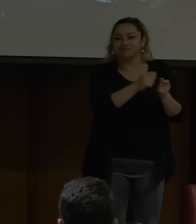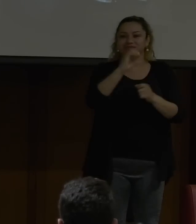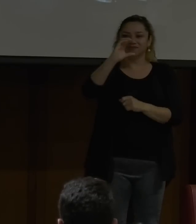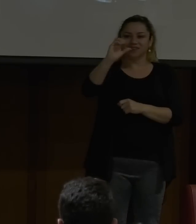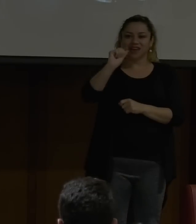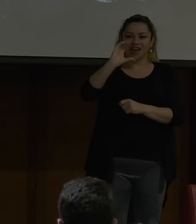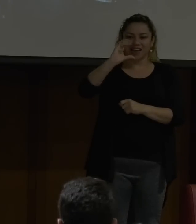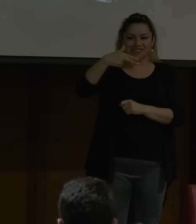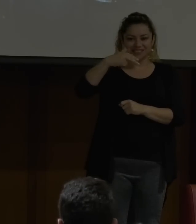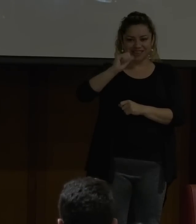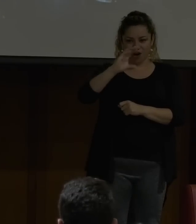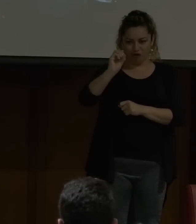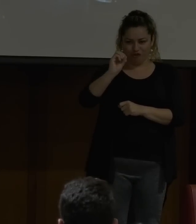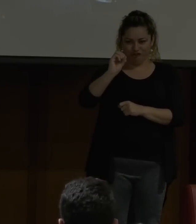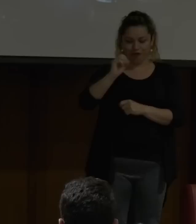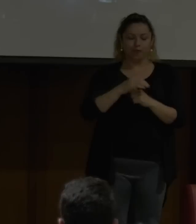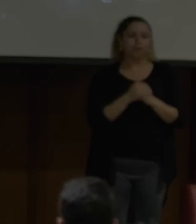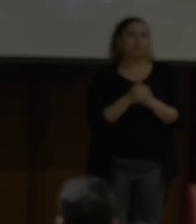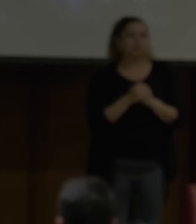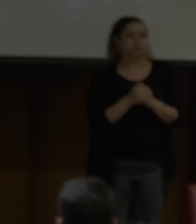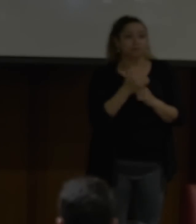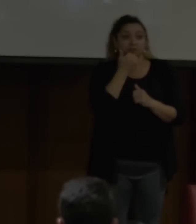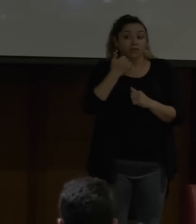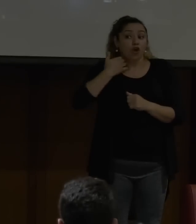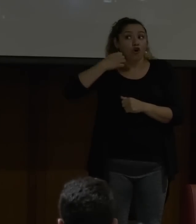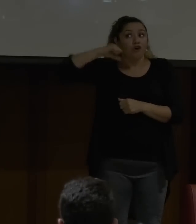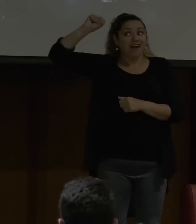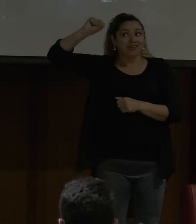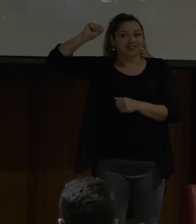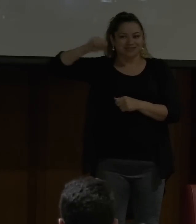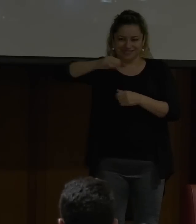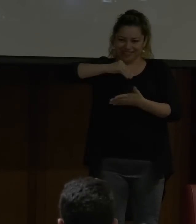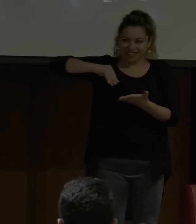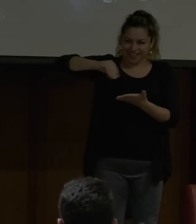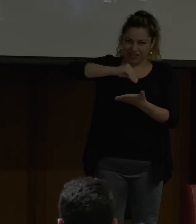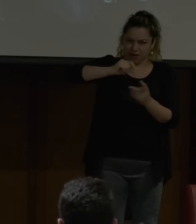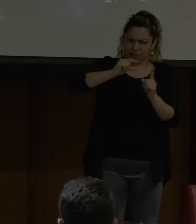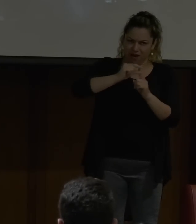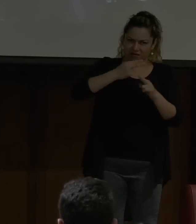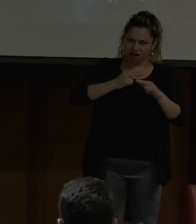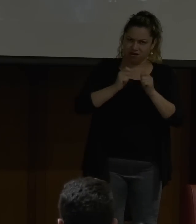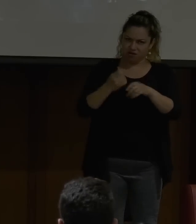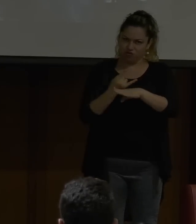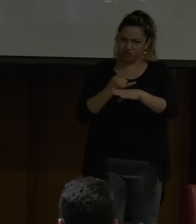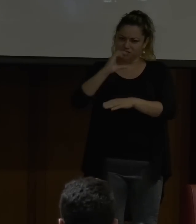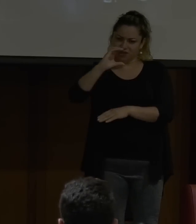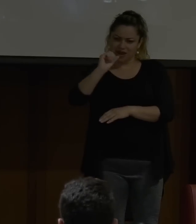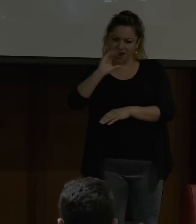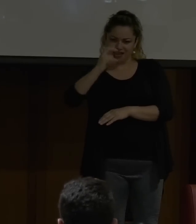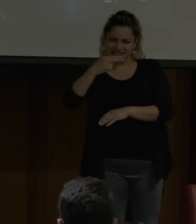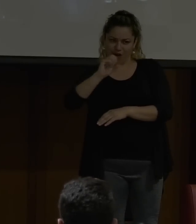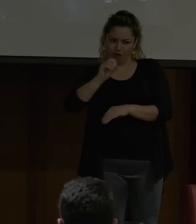por eso, Ocaña, que entre otras cosas no es tan cachaco, pero se tiene por cachaco en este caso, no es